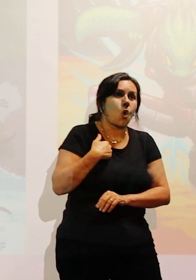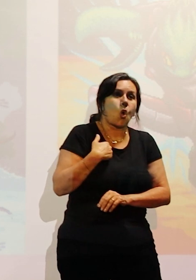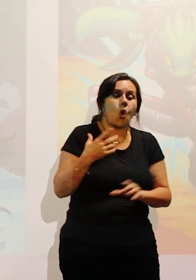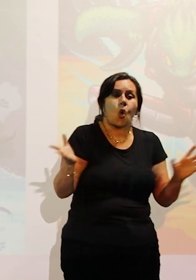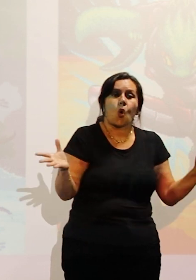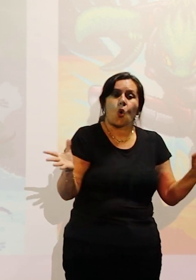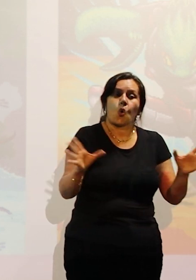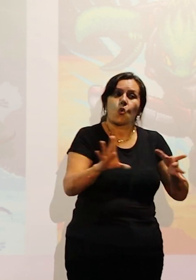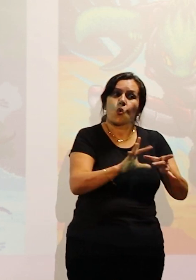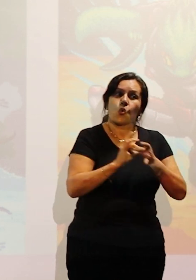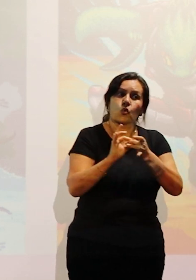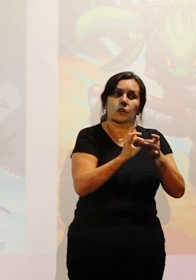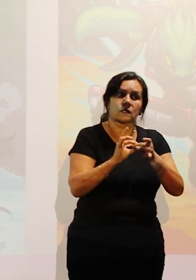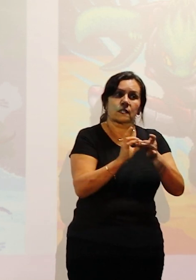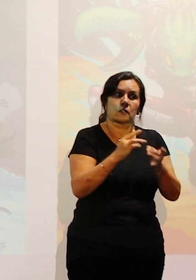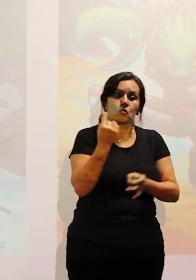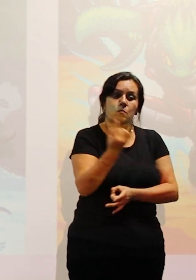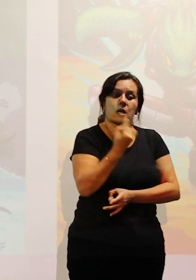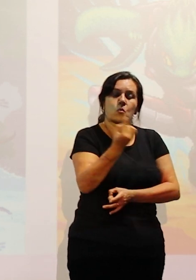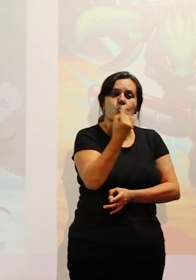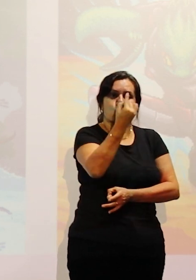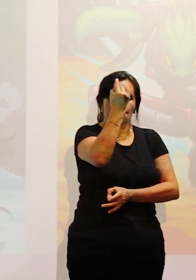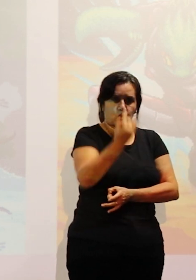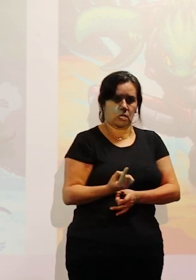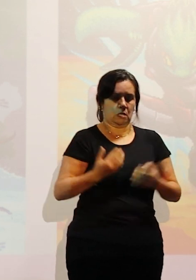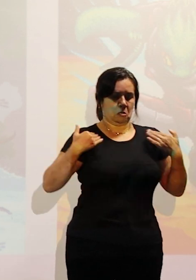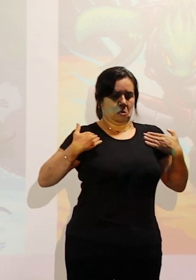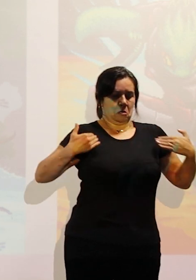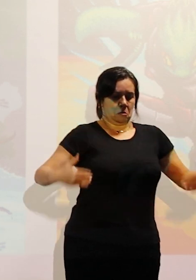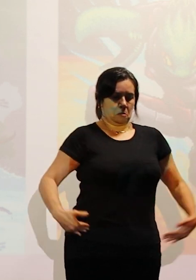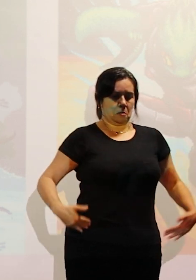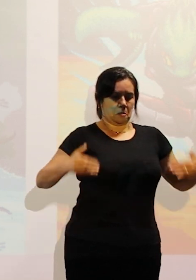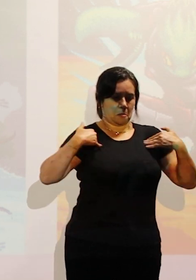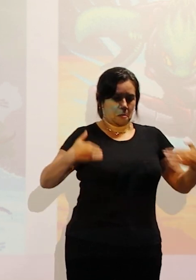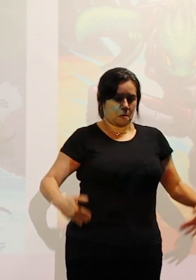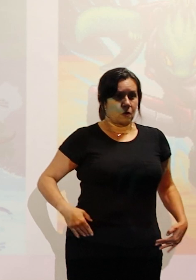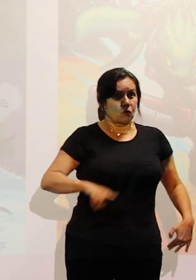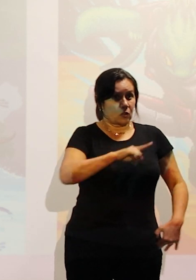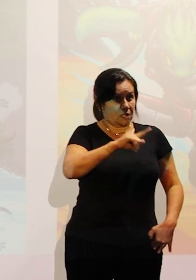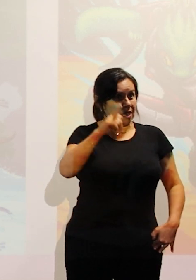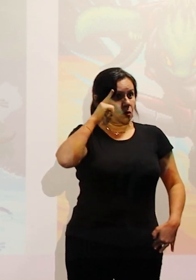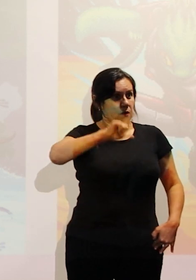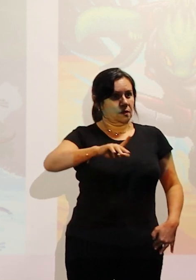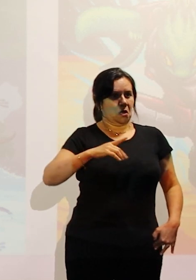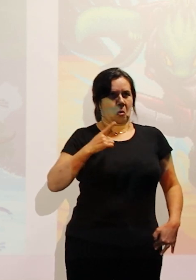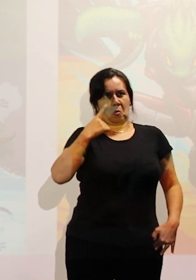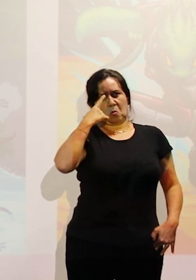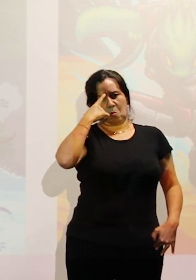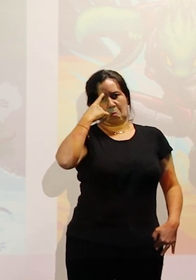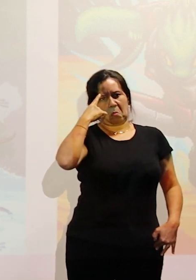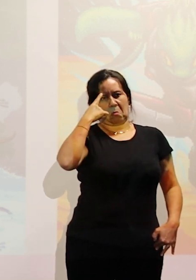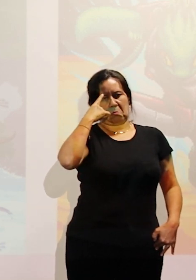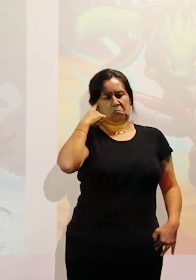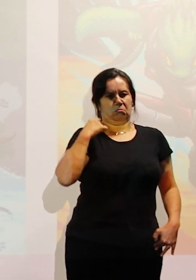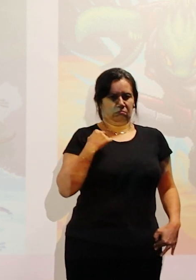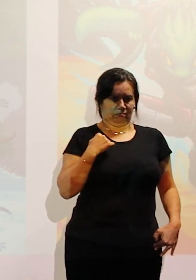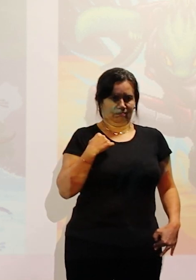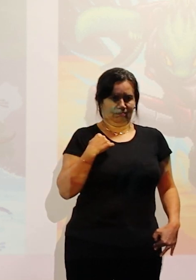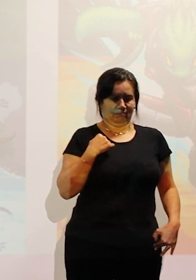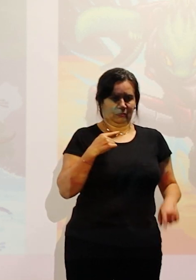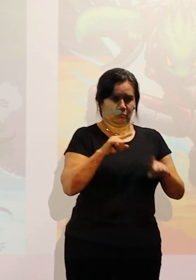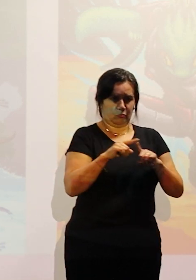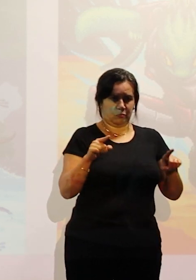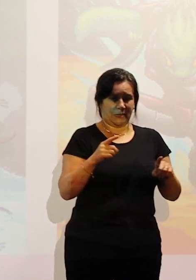conciliar tudo isso numa única expressão física e corporal, ou seja, dá para você fazer um cara com a sobrancelha arqueada, para dizer que ele está bravo,